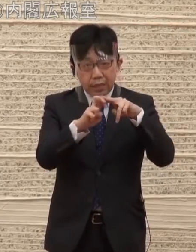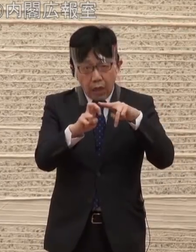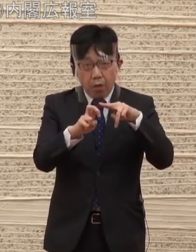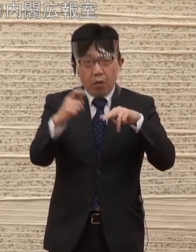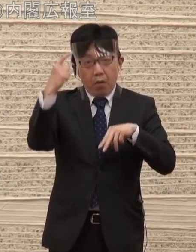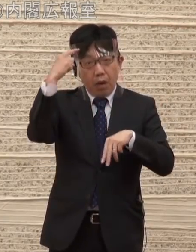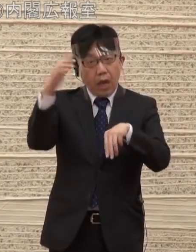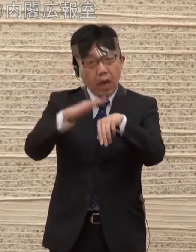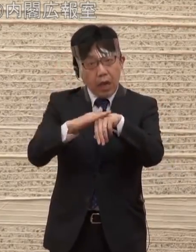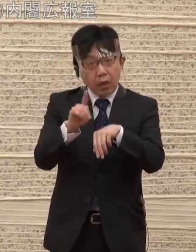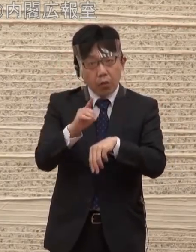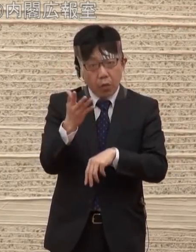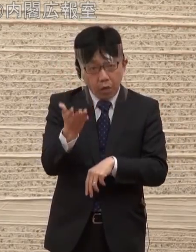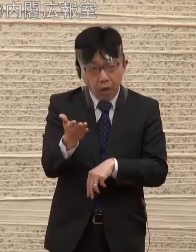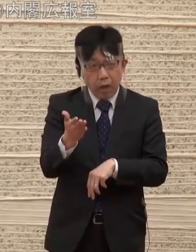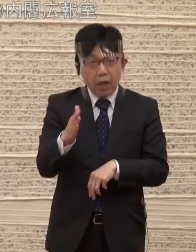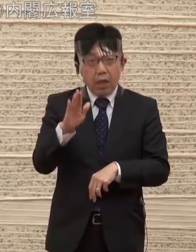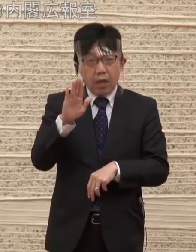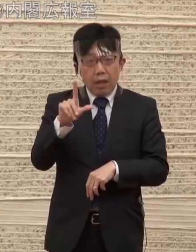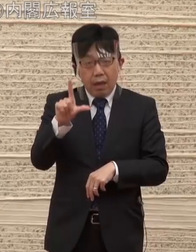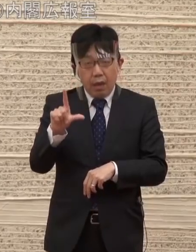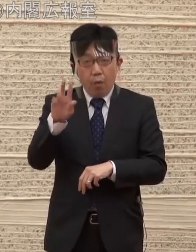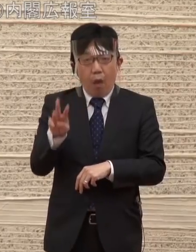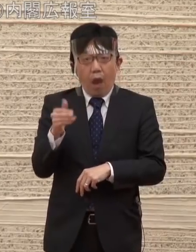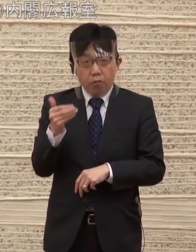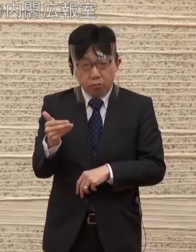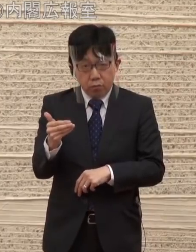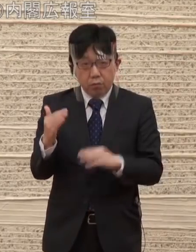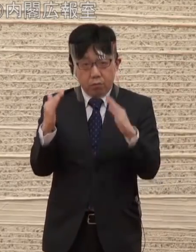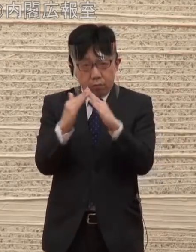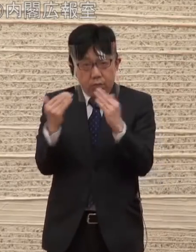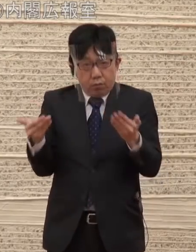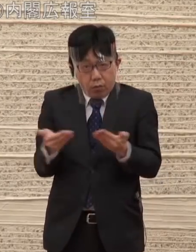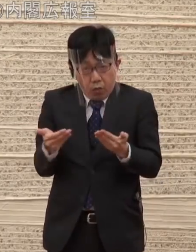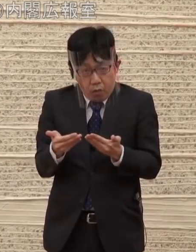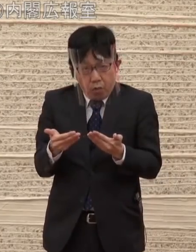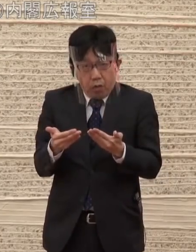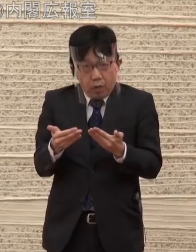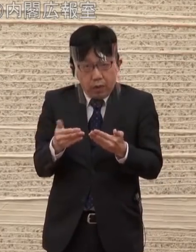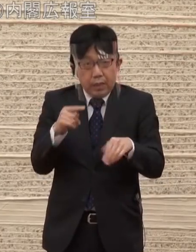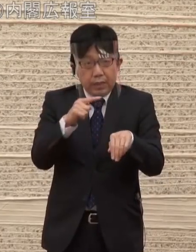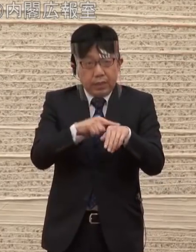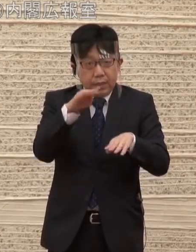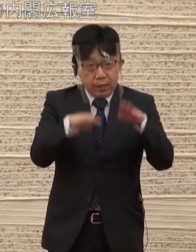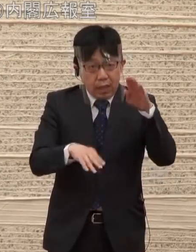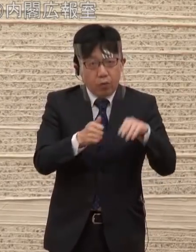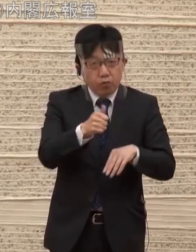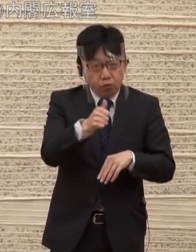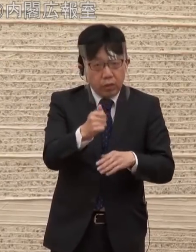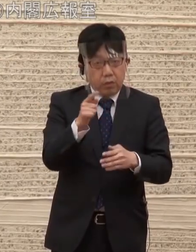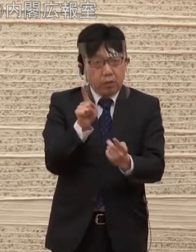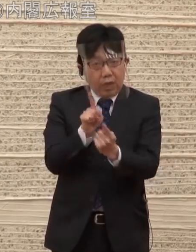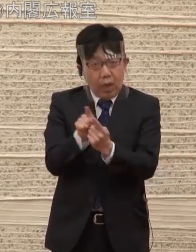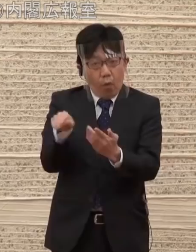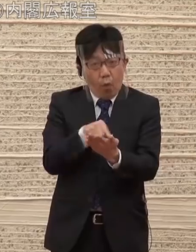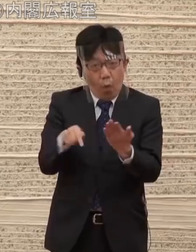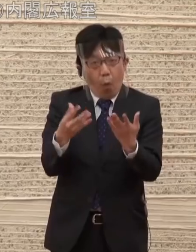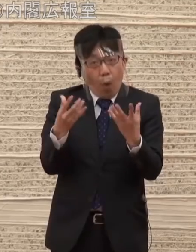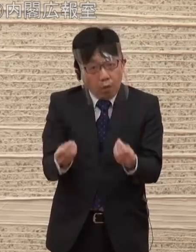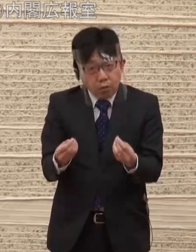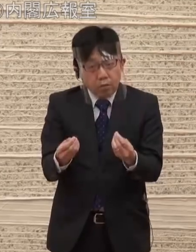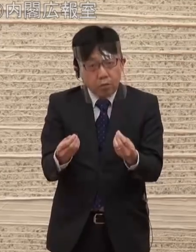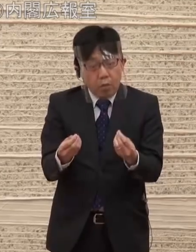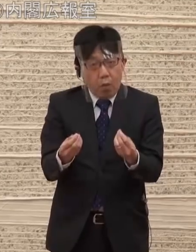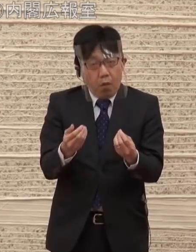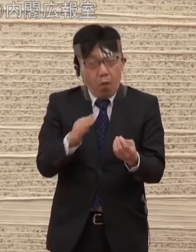でしょうか定例ワークや chisa 通勤などの取り組みだけで十分だとお考えでしょうか宜しくお願いします